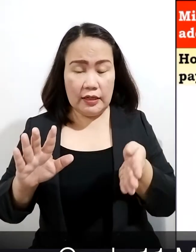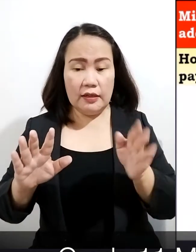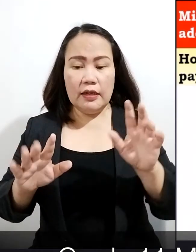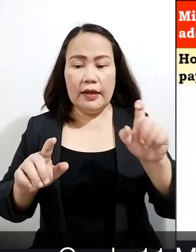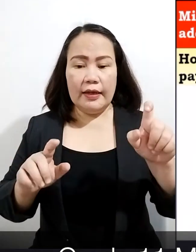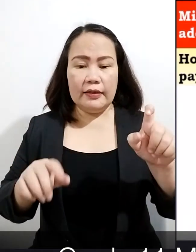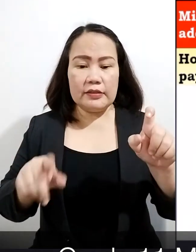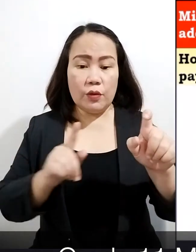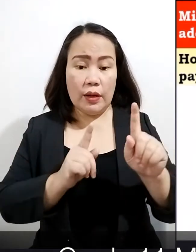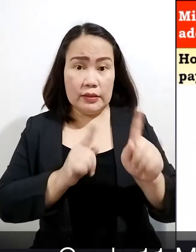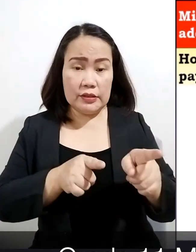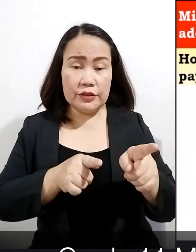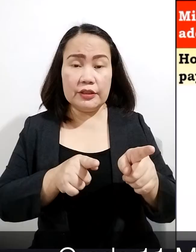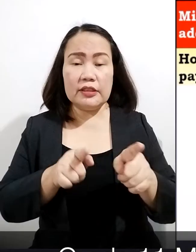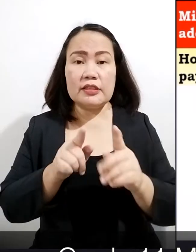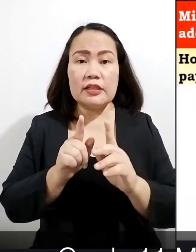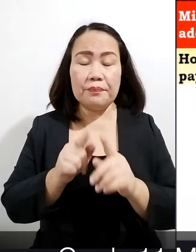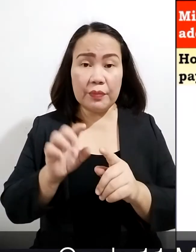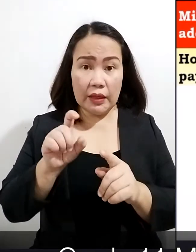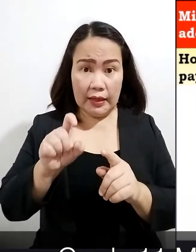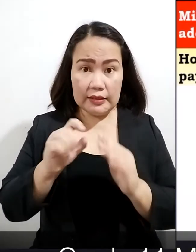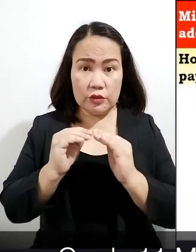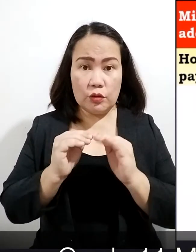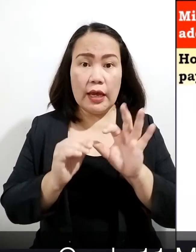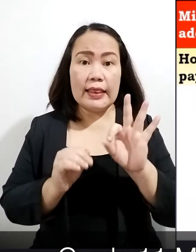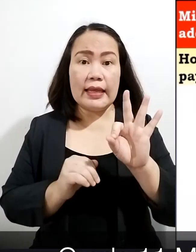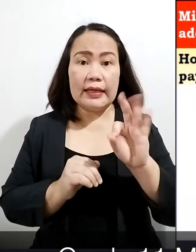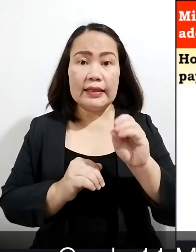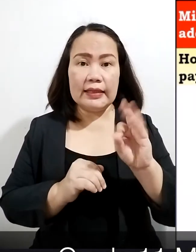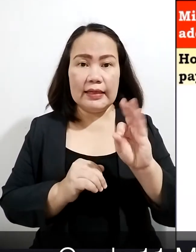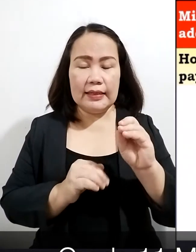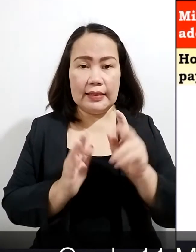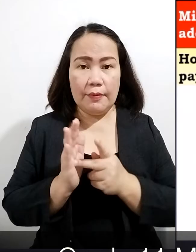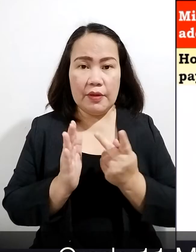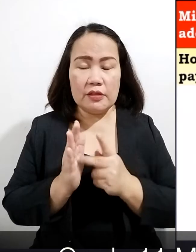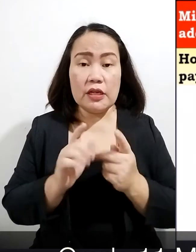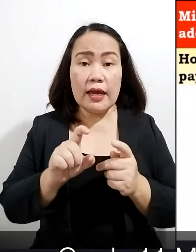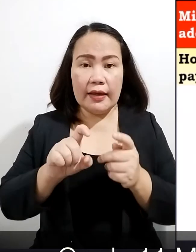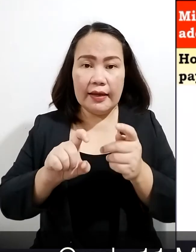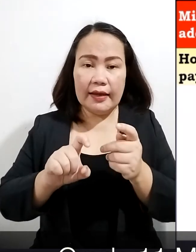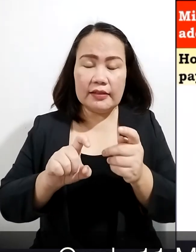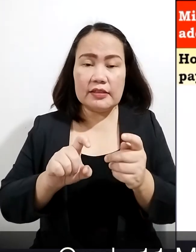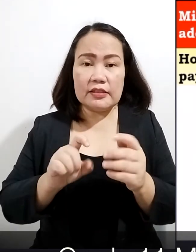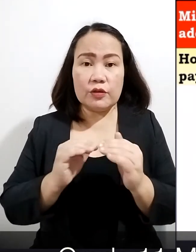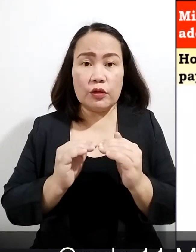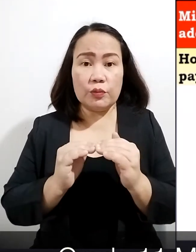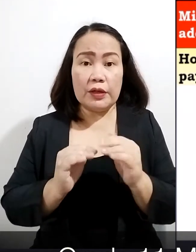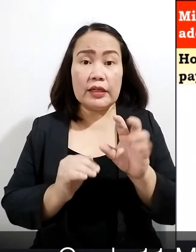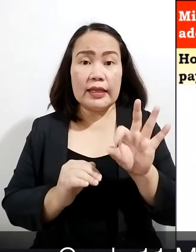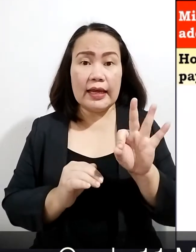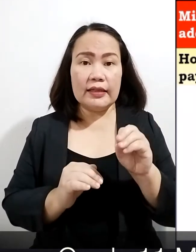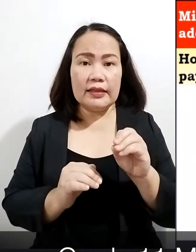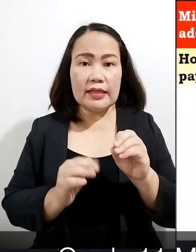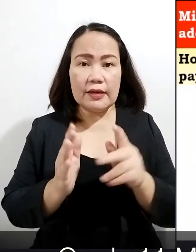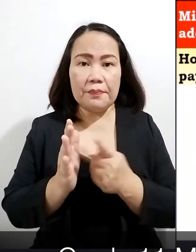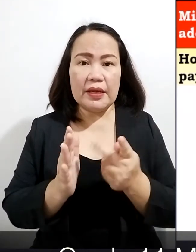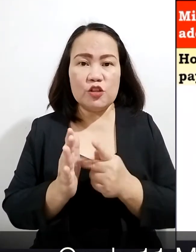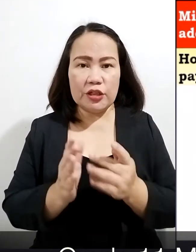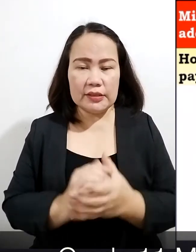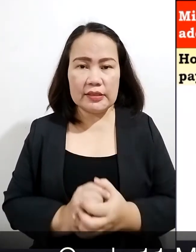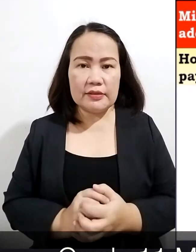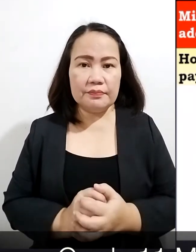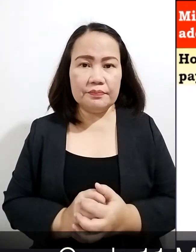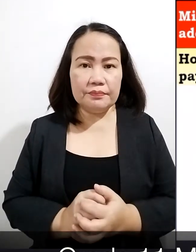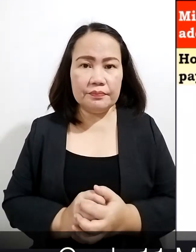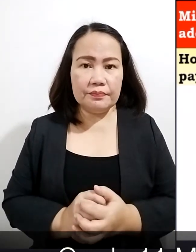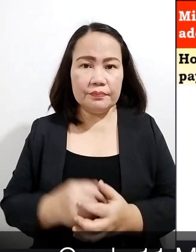Sa kabila naman, 450 divided by 5, that is equal to 90. So, x equals 90 pages.